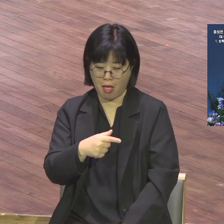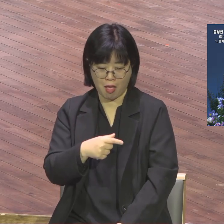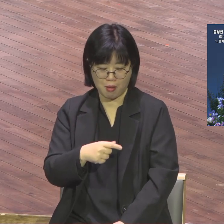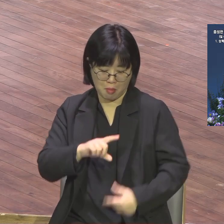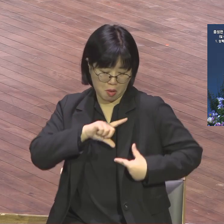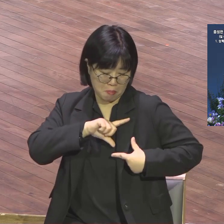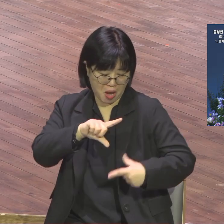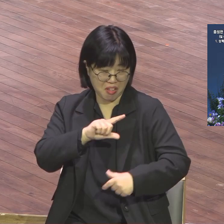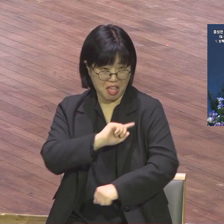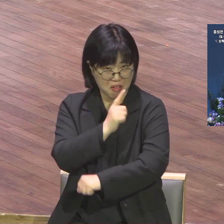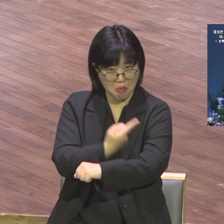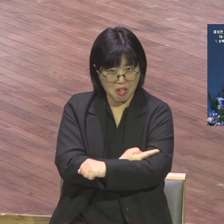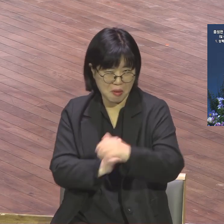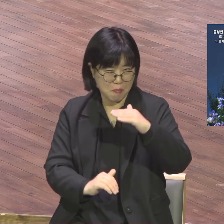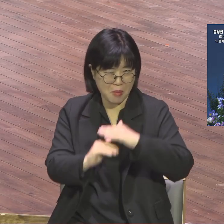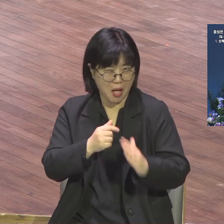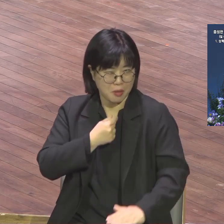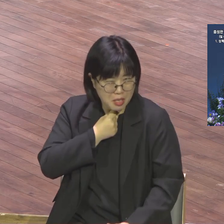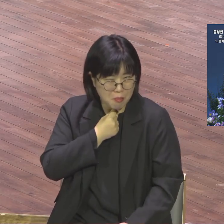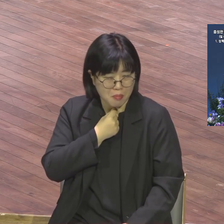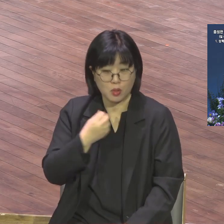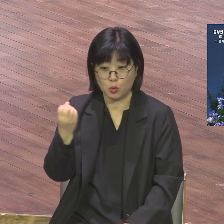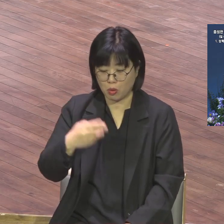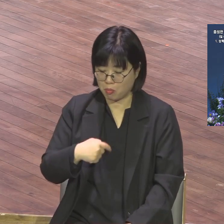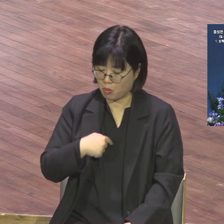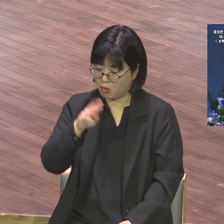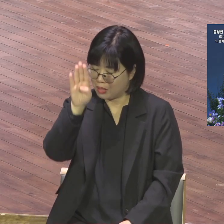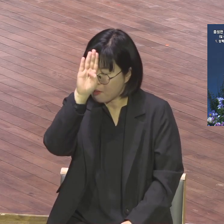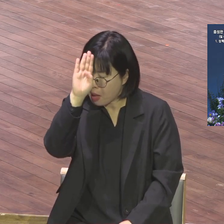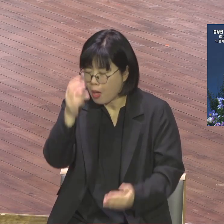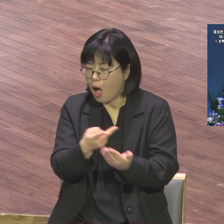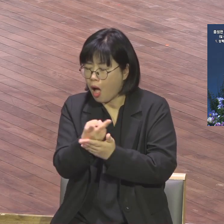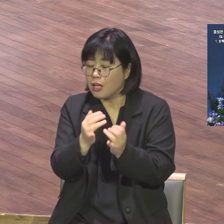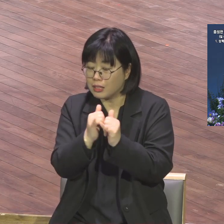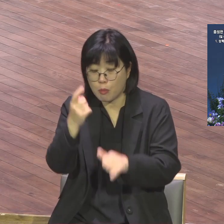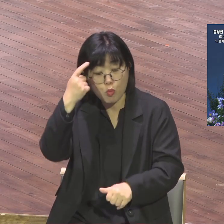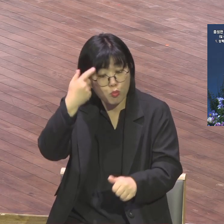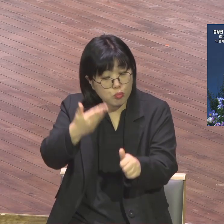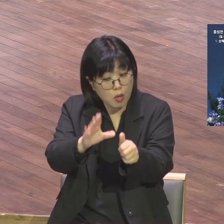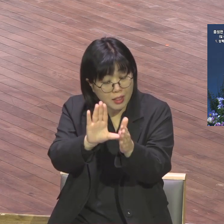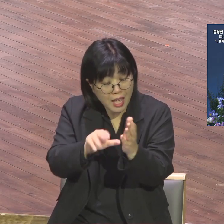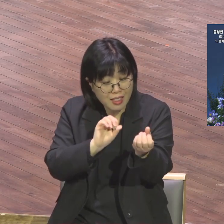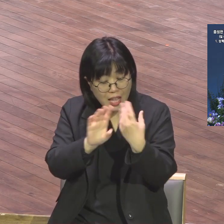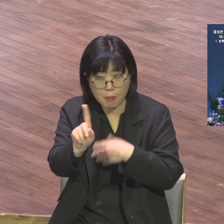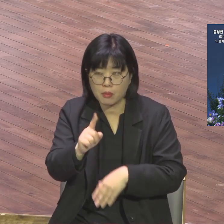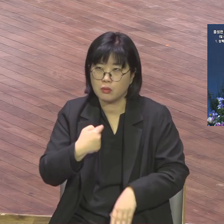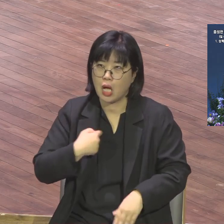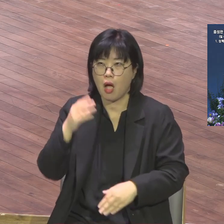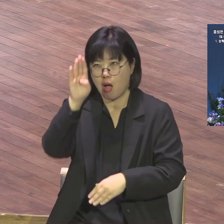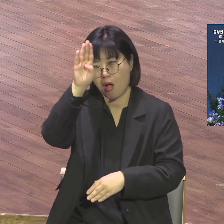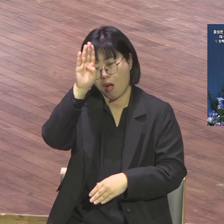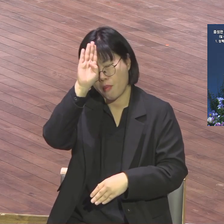없다. 그렇게 말하지요. 그런데 이런 내용들은요. 이런 내용 일순간이지